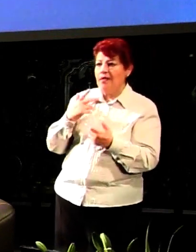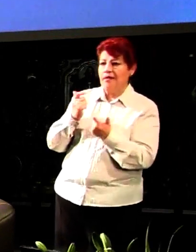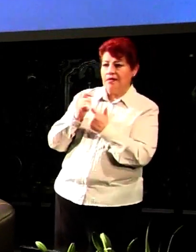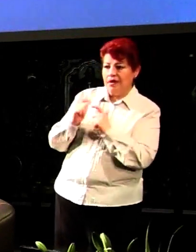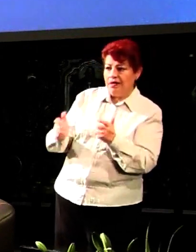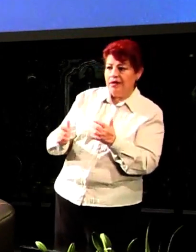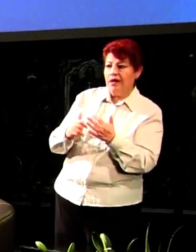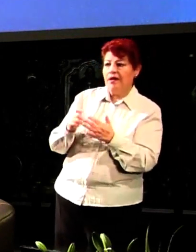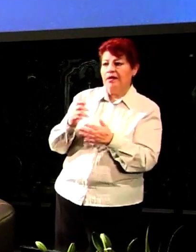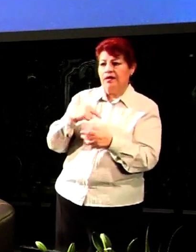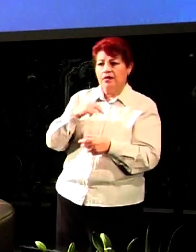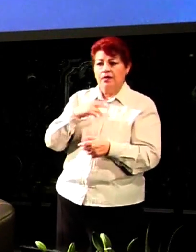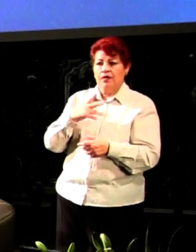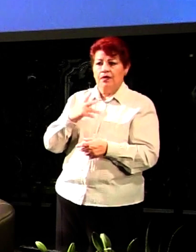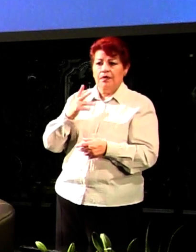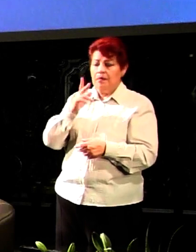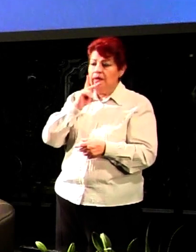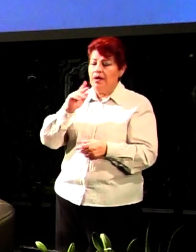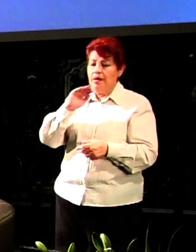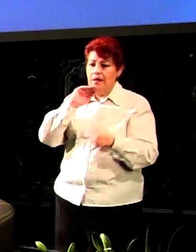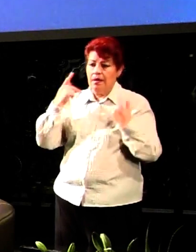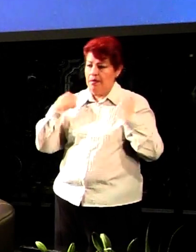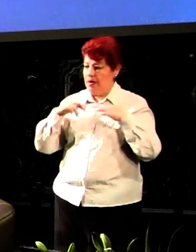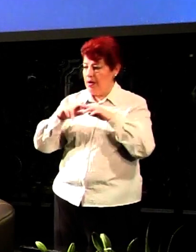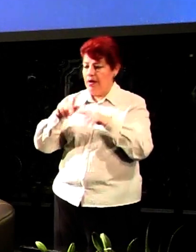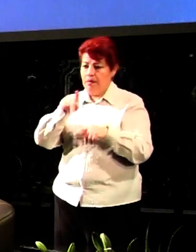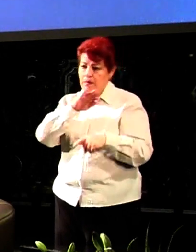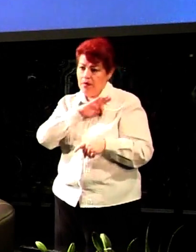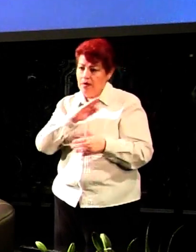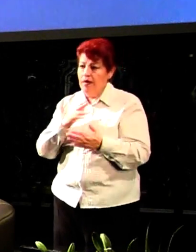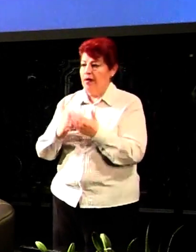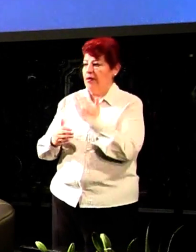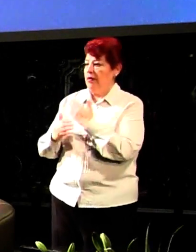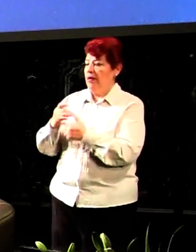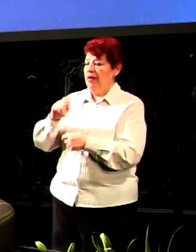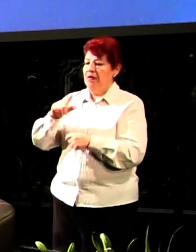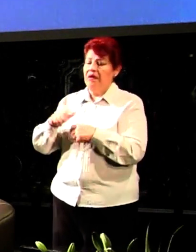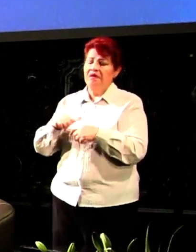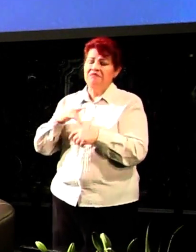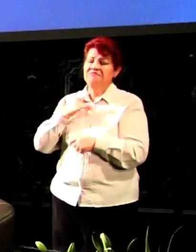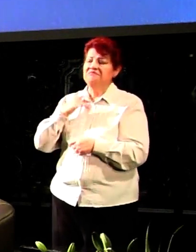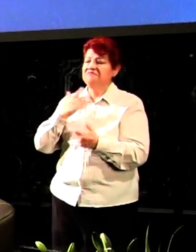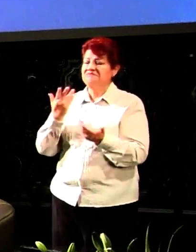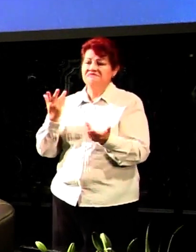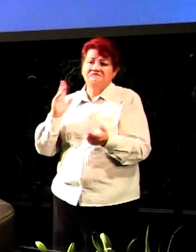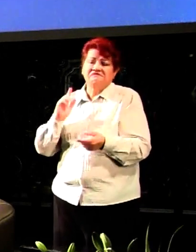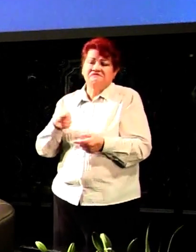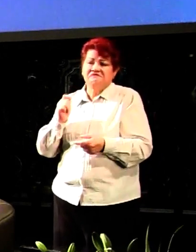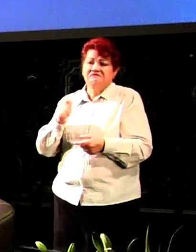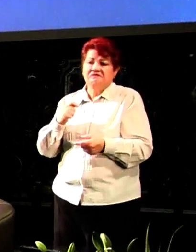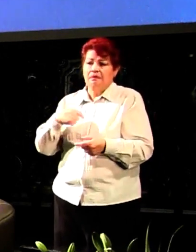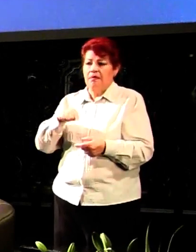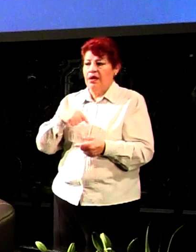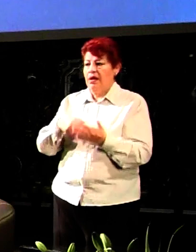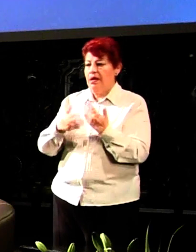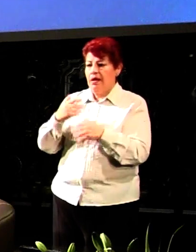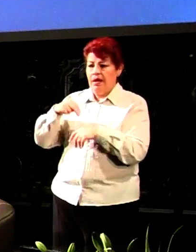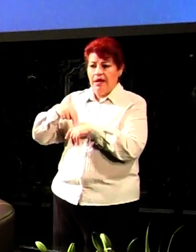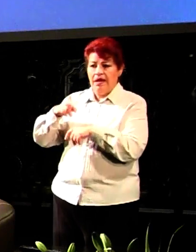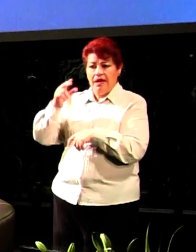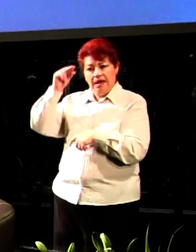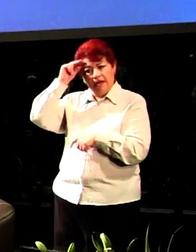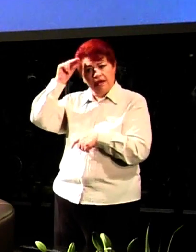y por lo que nosotros padres y maestros pudiéramos hacer algo, pues realmente no tendría ningún sentido estar hablando hoy de